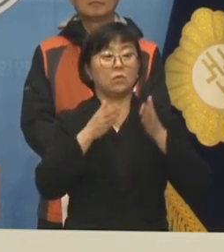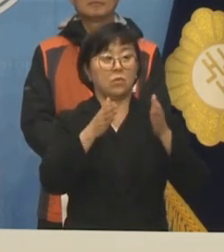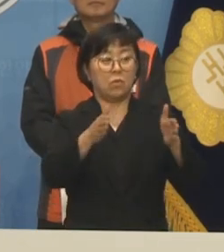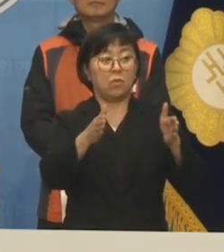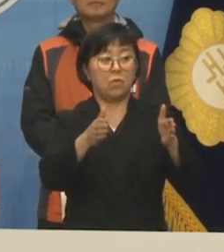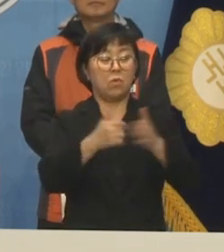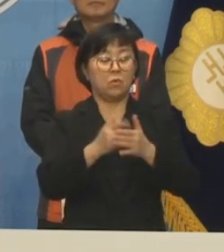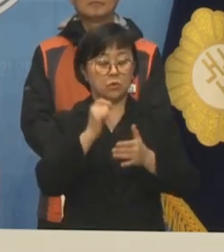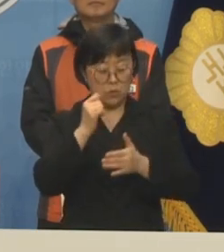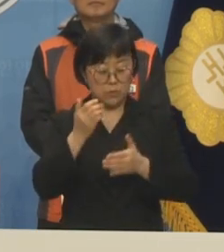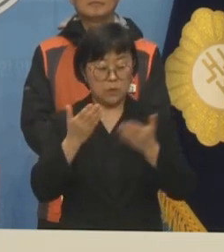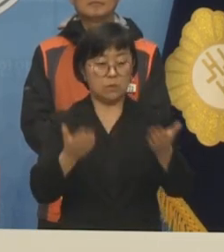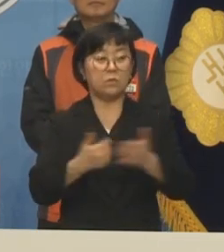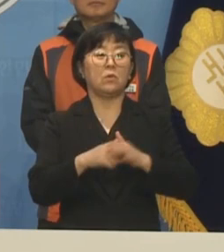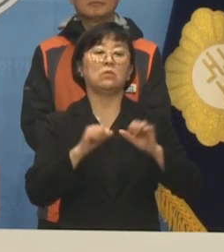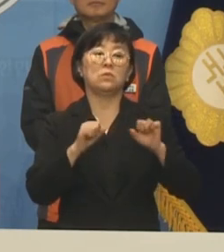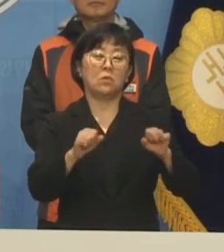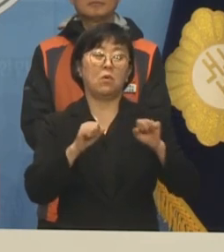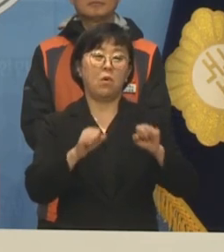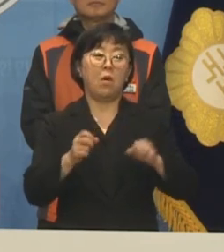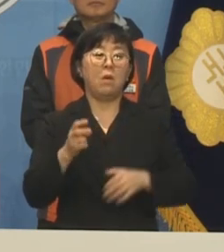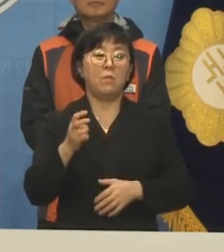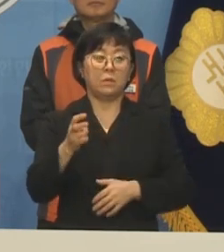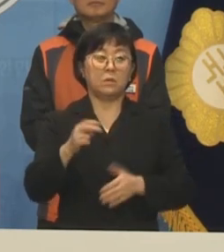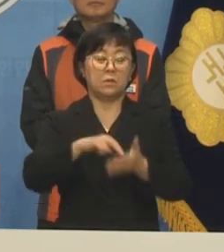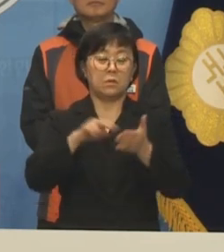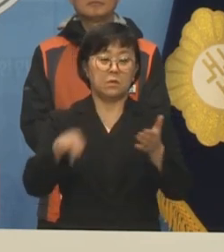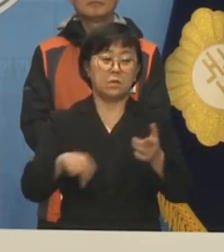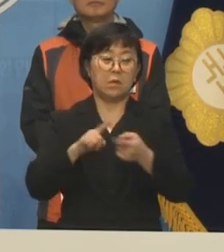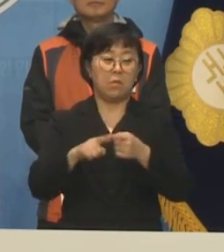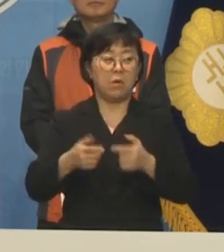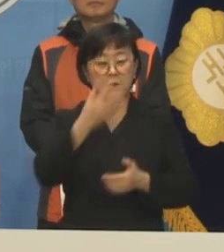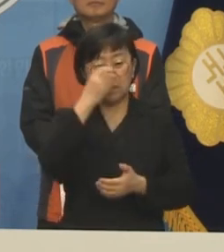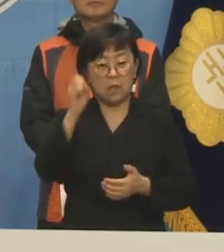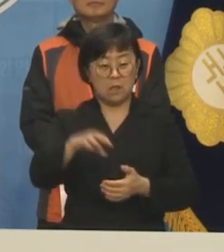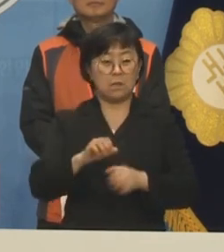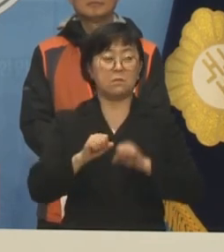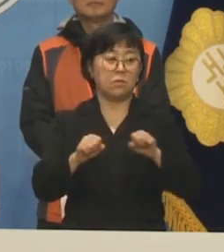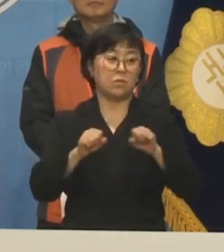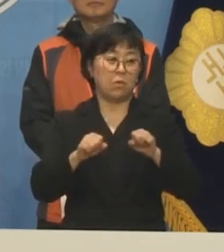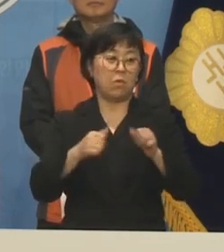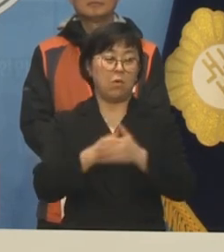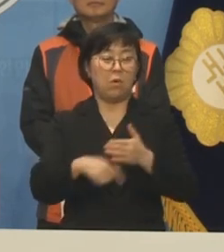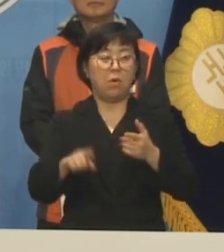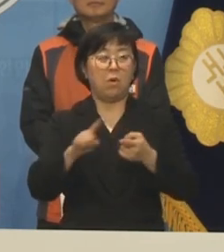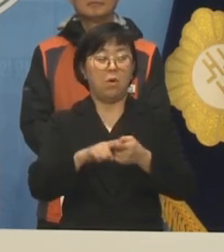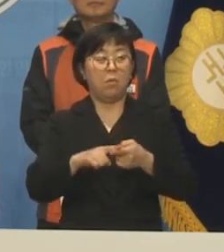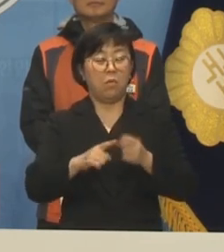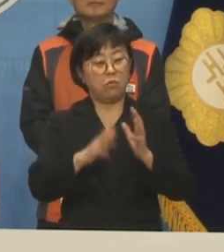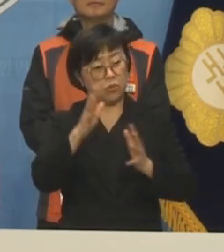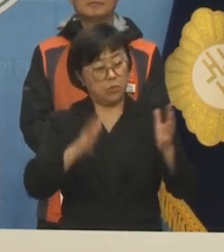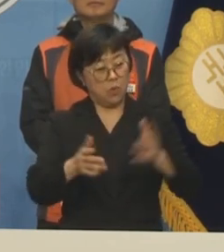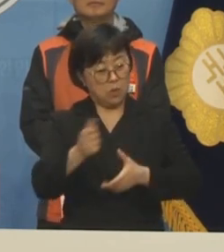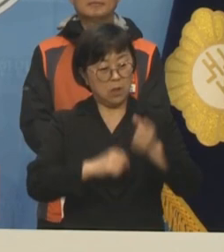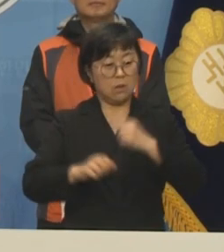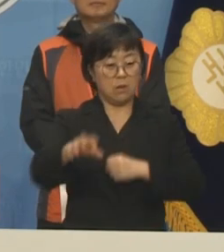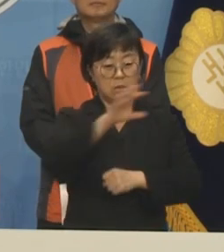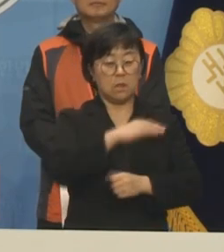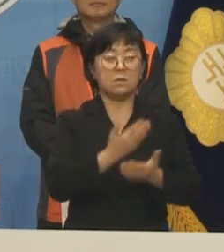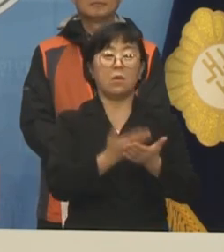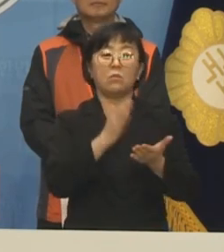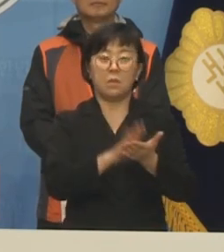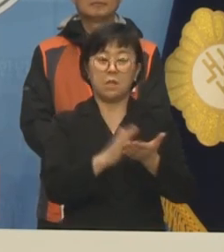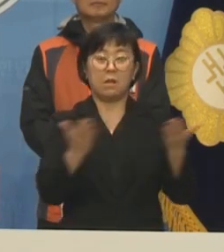고속도로상 졸음쉼터 청소, 버스 정류장 외 번면 쓰레기 줍기, 풀뽑기 등 각종 현장 정비